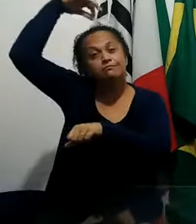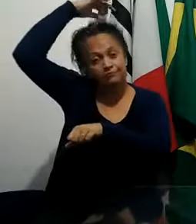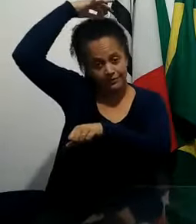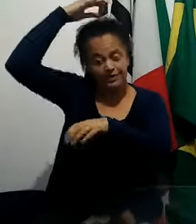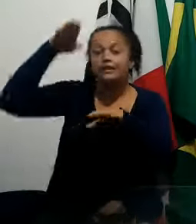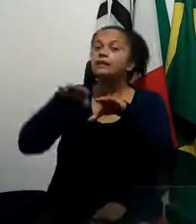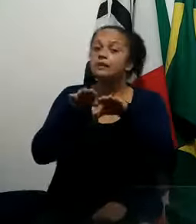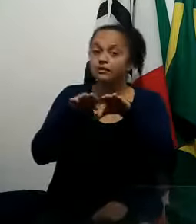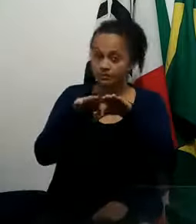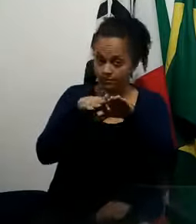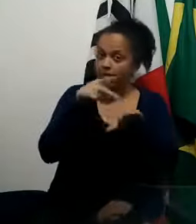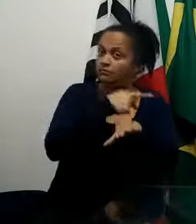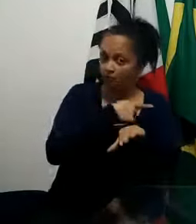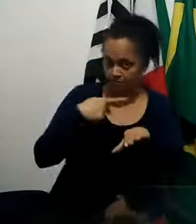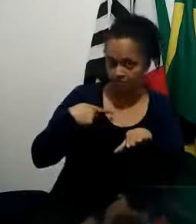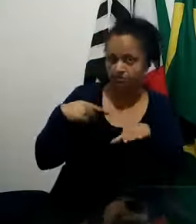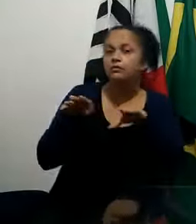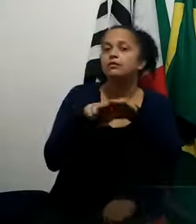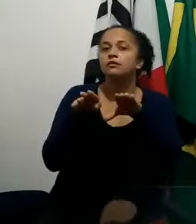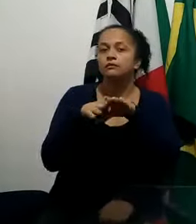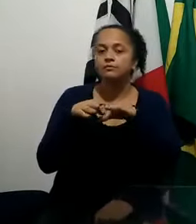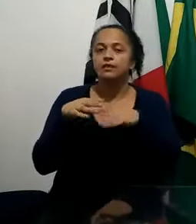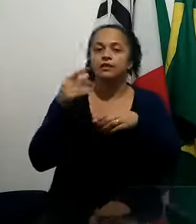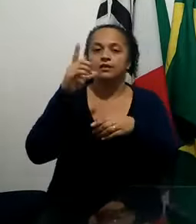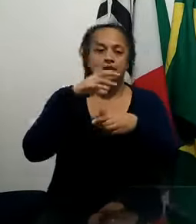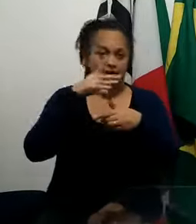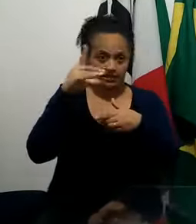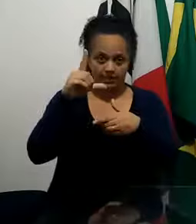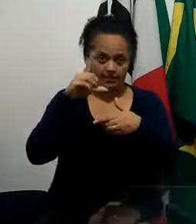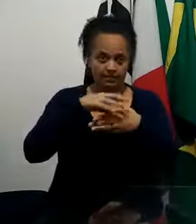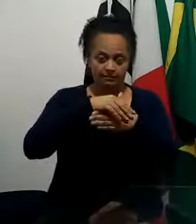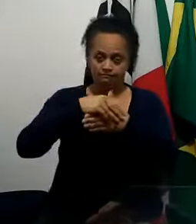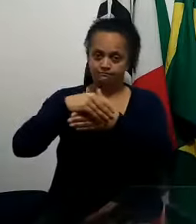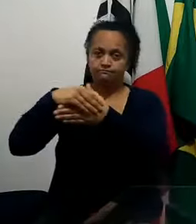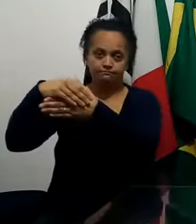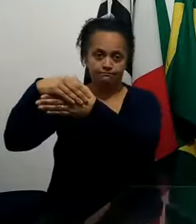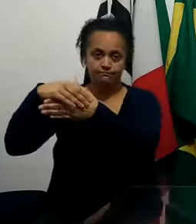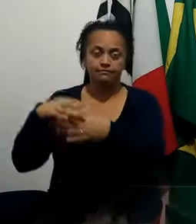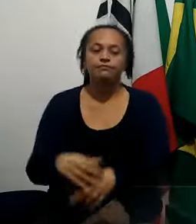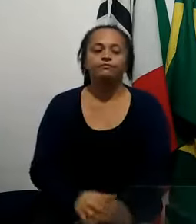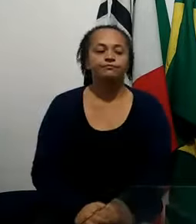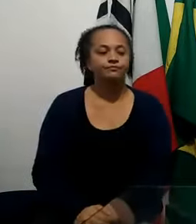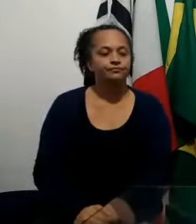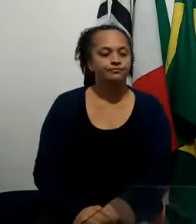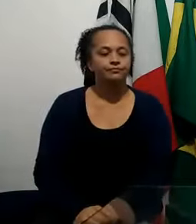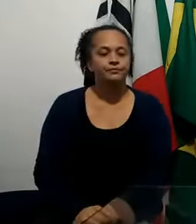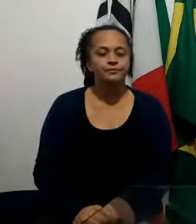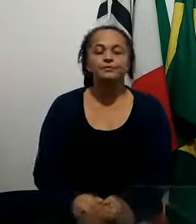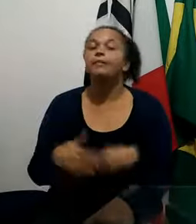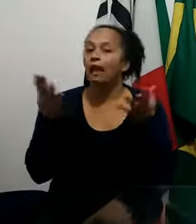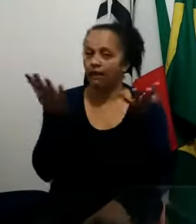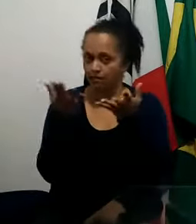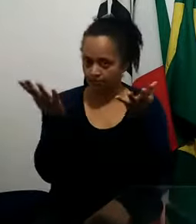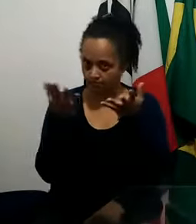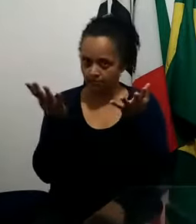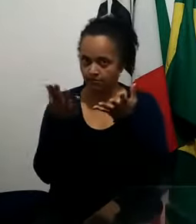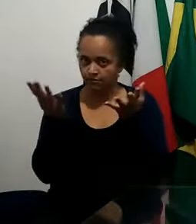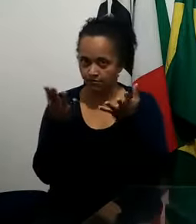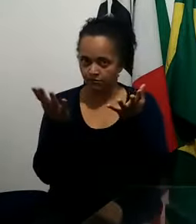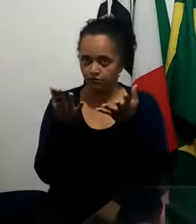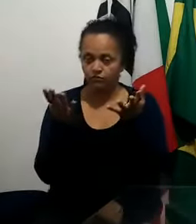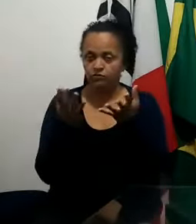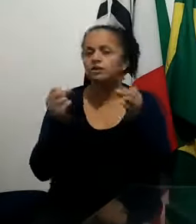né? Agora, olha que interessante, eu quero chamar a sua atenção agora, veja bem. Nós vamos falar hoje